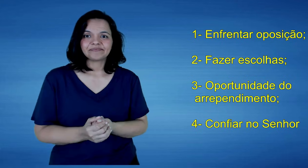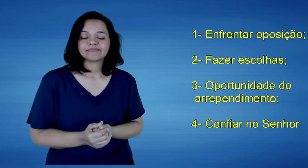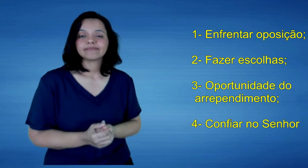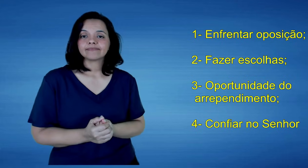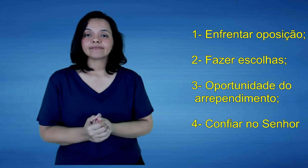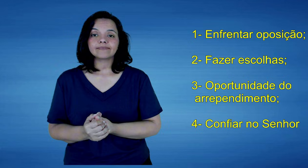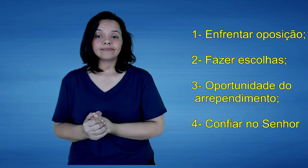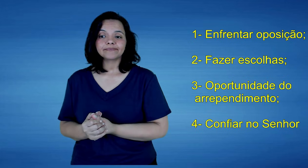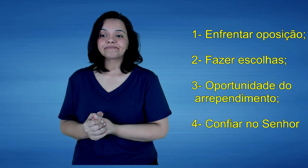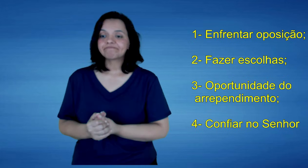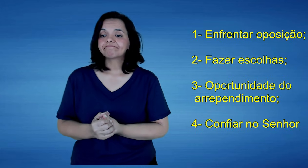vida.